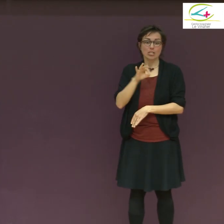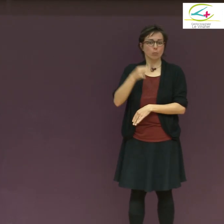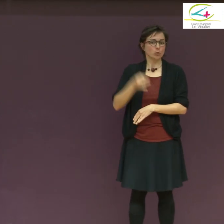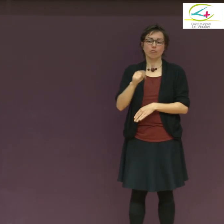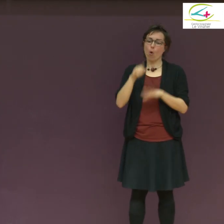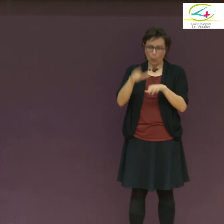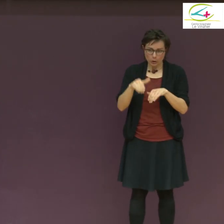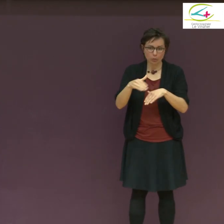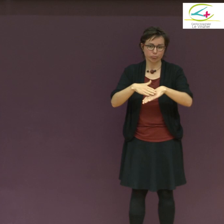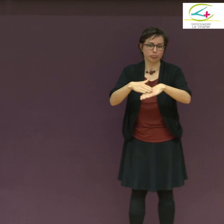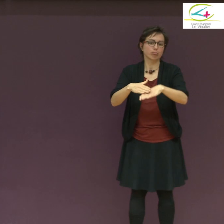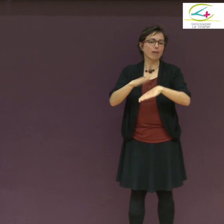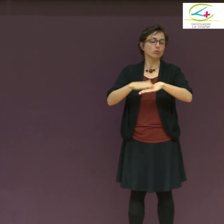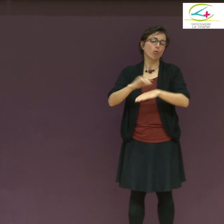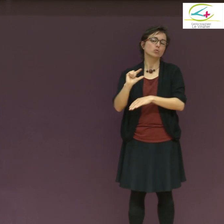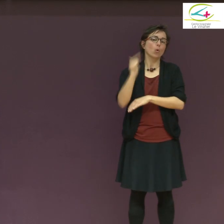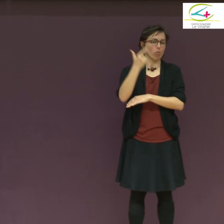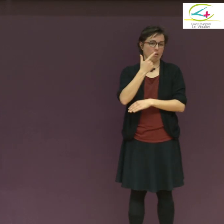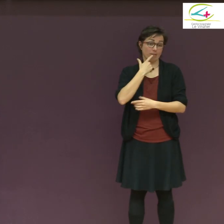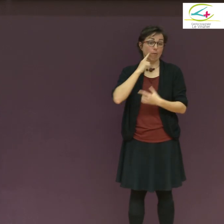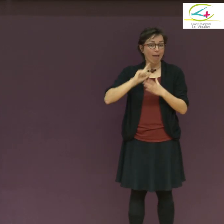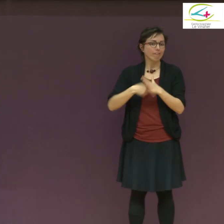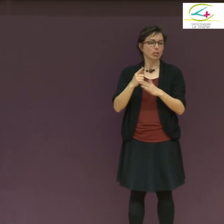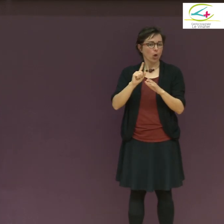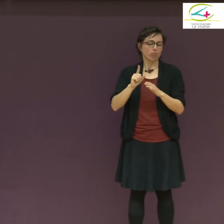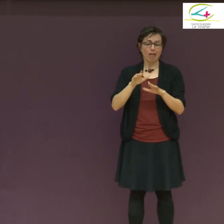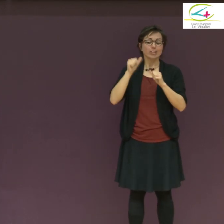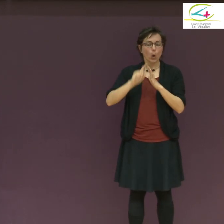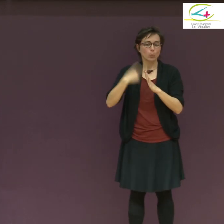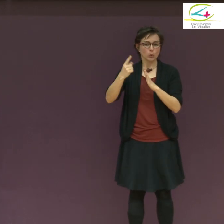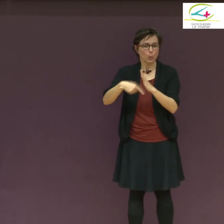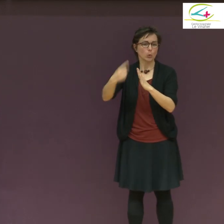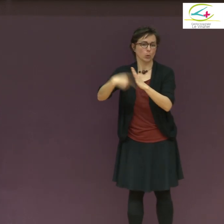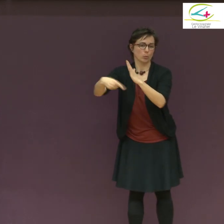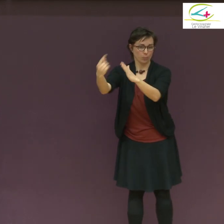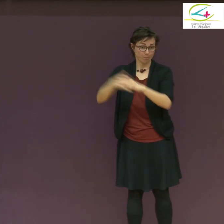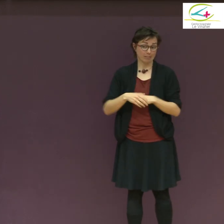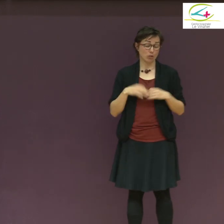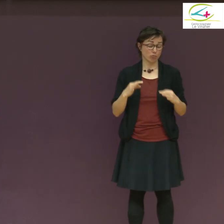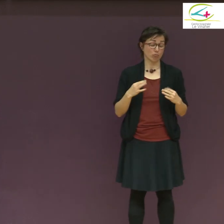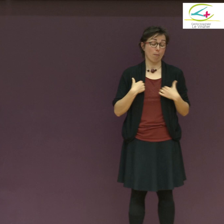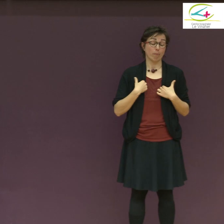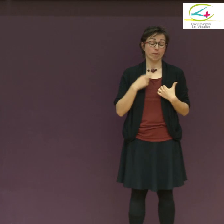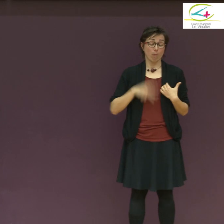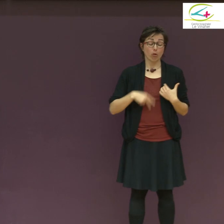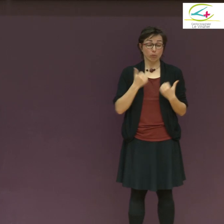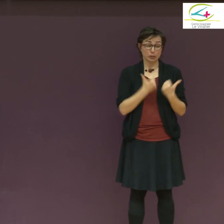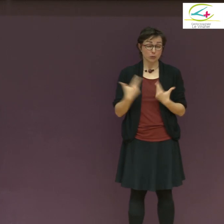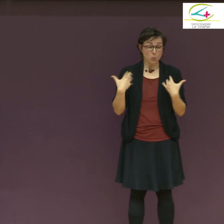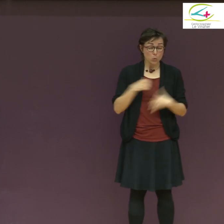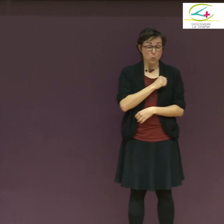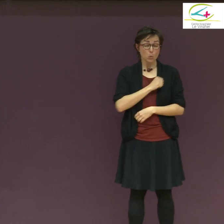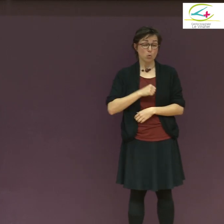la prévention, ce qu'on appelle secondaire, hein, éviter les récidives. Et vous voyez ce chiffre terrible, moi, qui me fait frémir, c'est